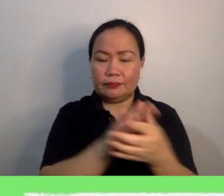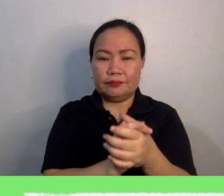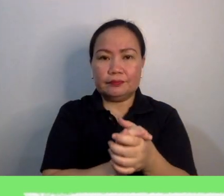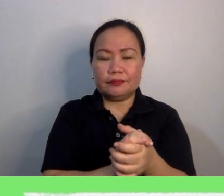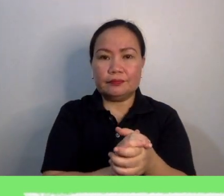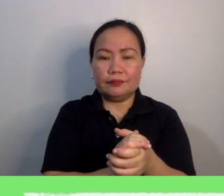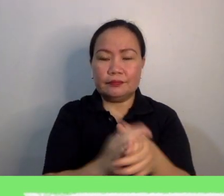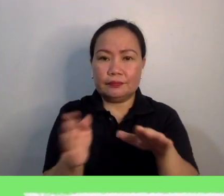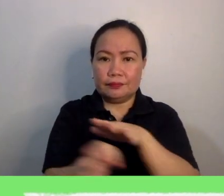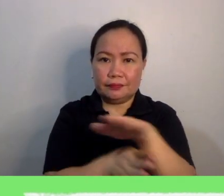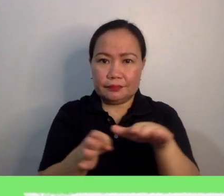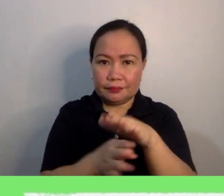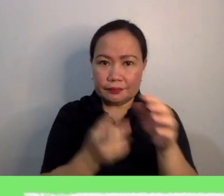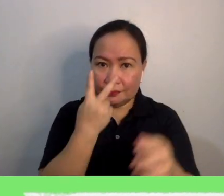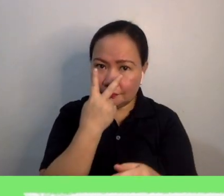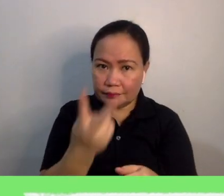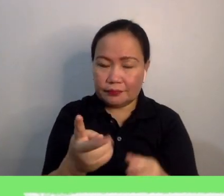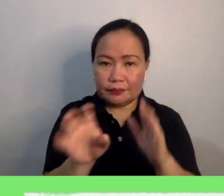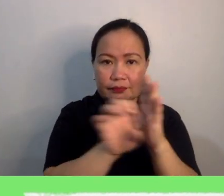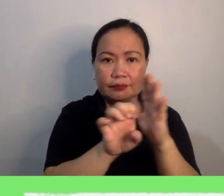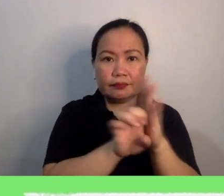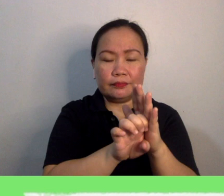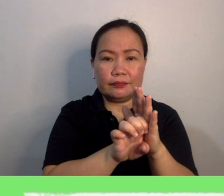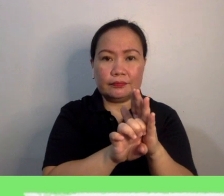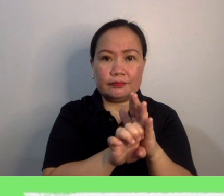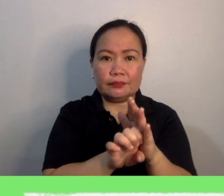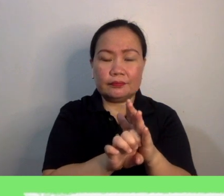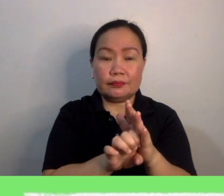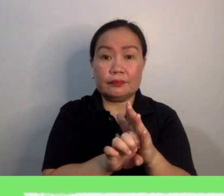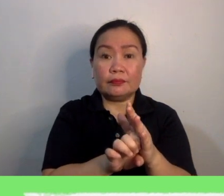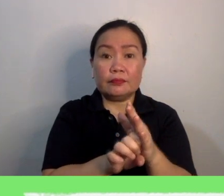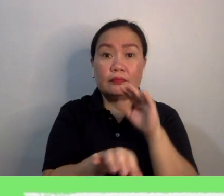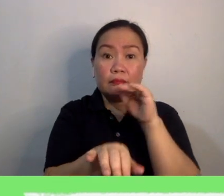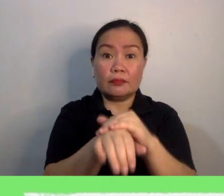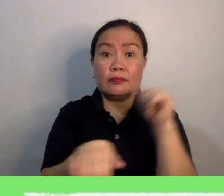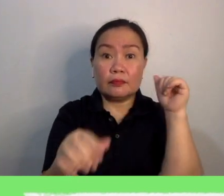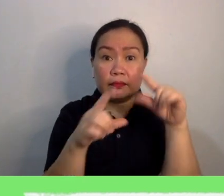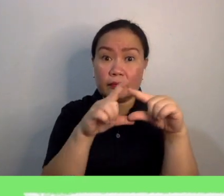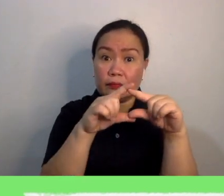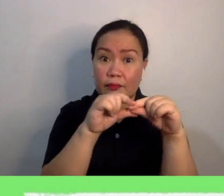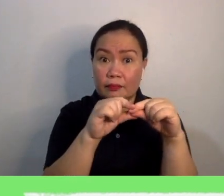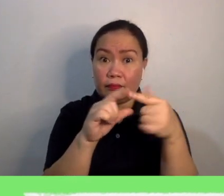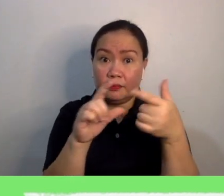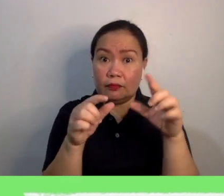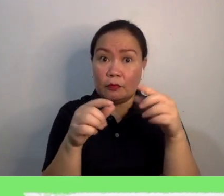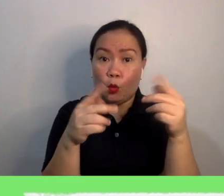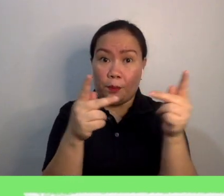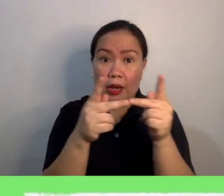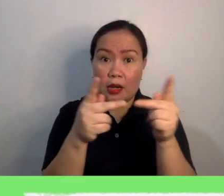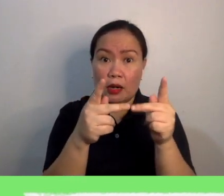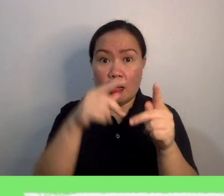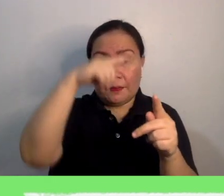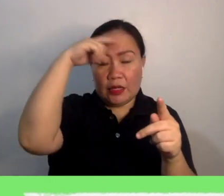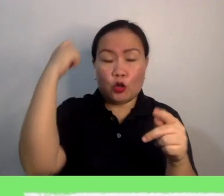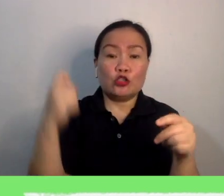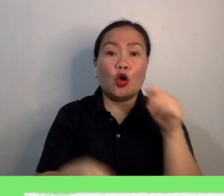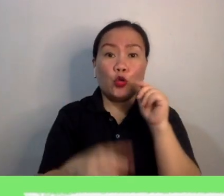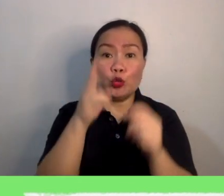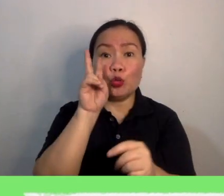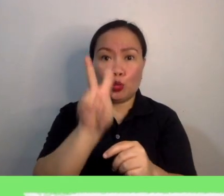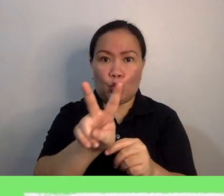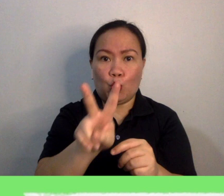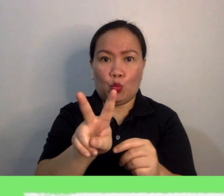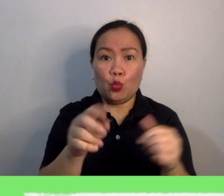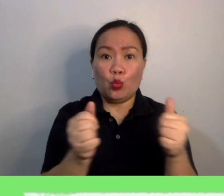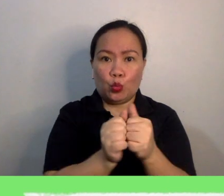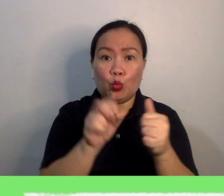based nga dun sa nakita ninyong example kanina, kaya siya tinawag na pair because it composed of two angles.